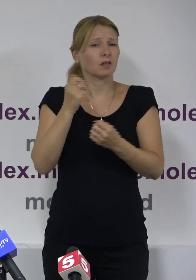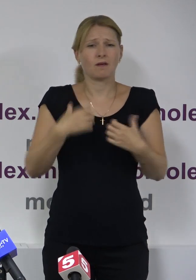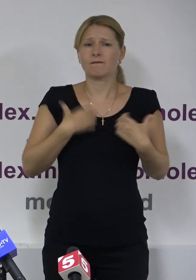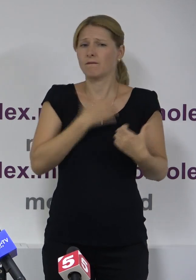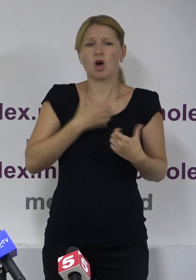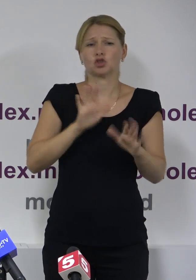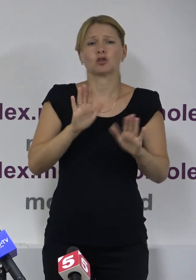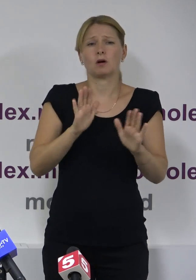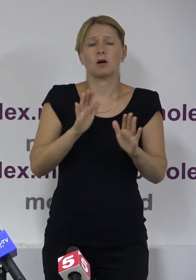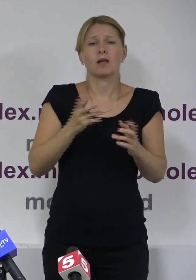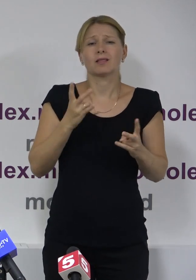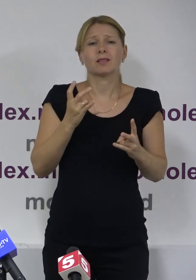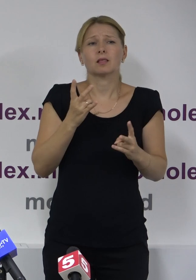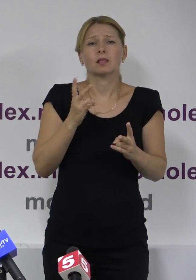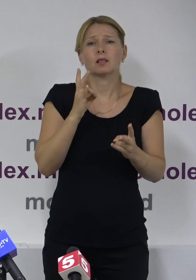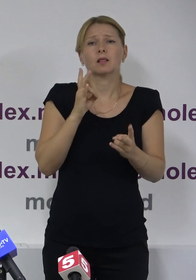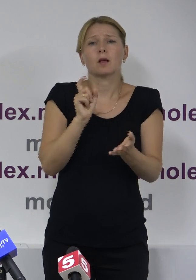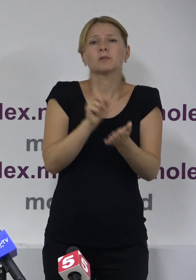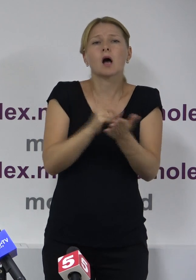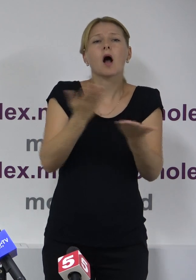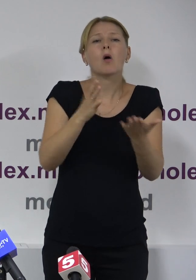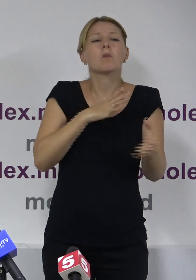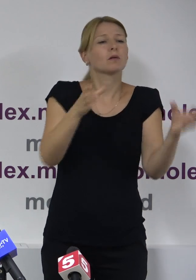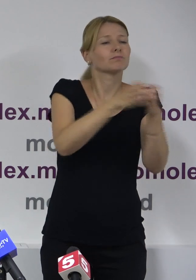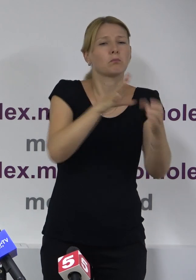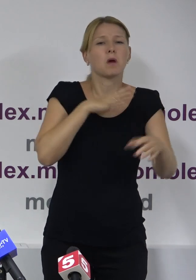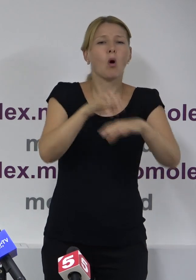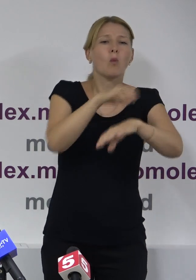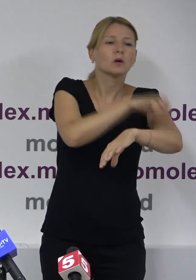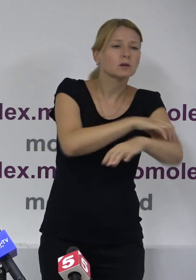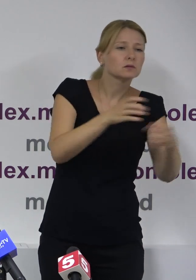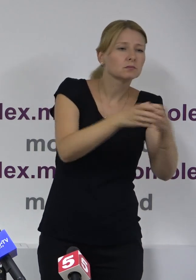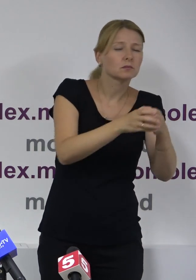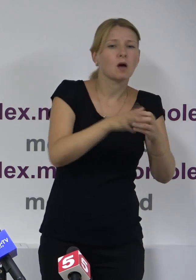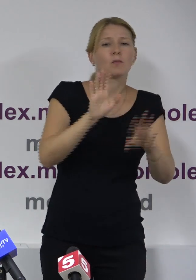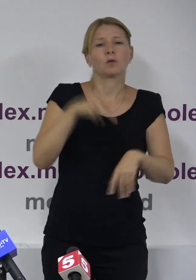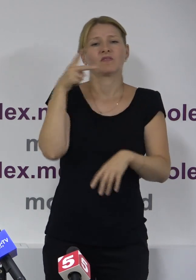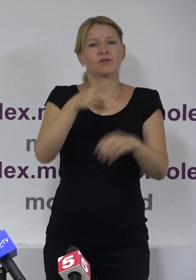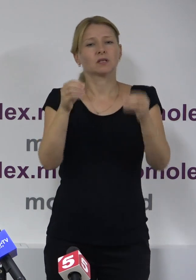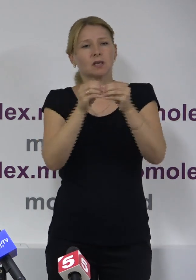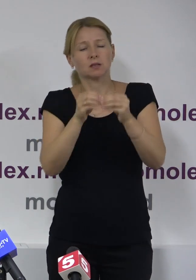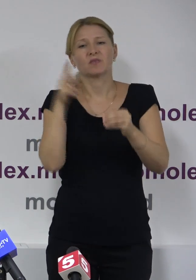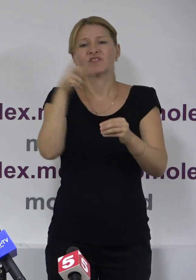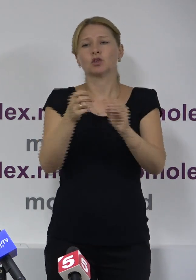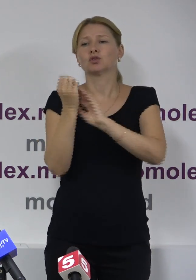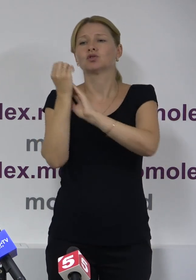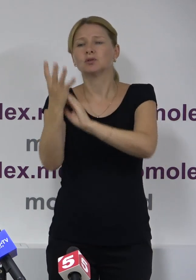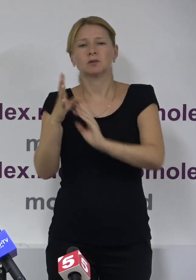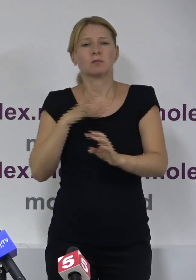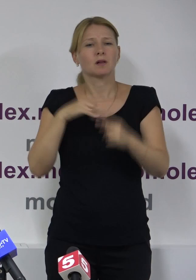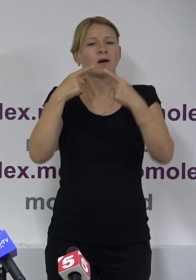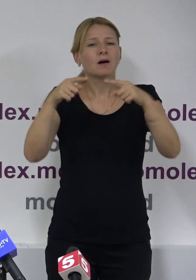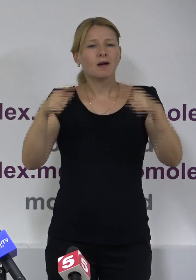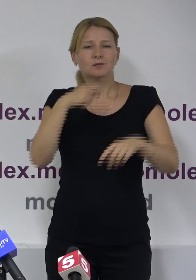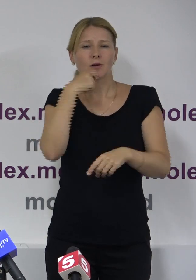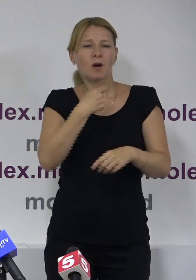cu 2005 încoace, când au fost comuniștii la putere, ulterior 2010, 2014 și așa mai